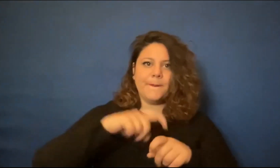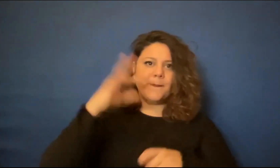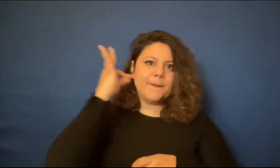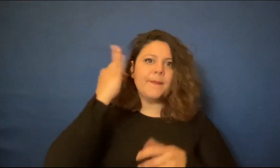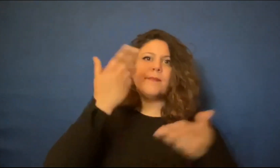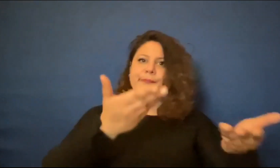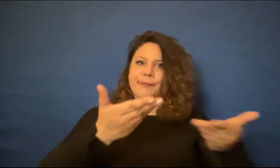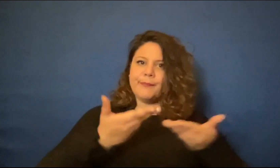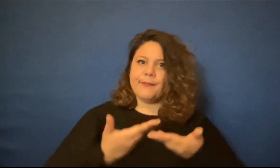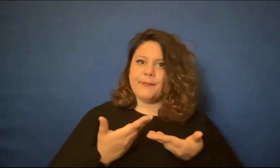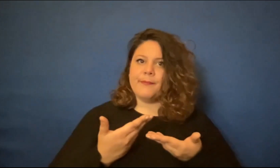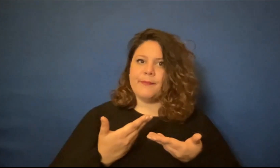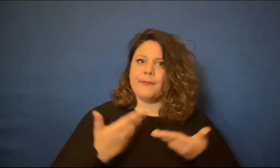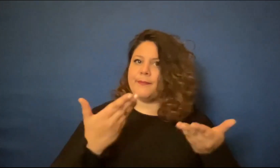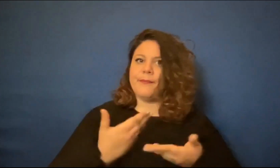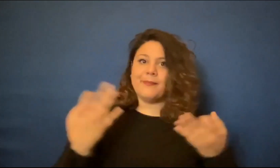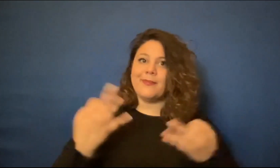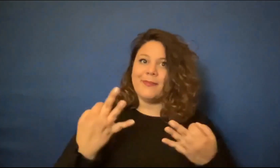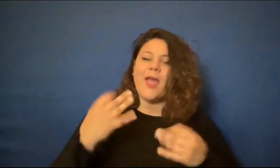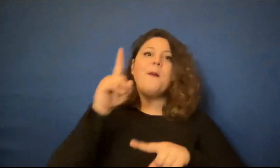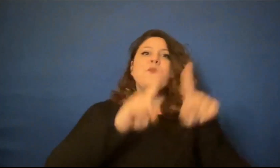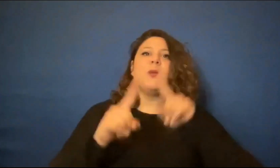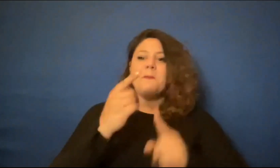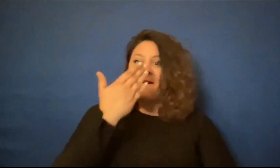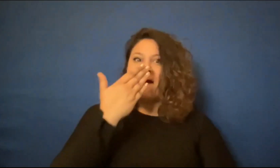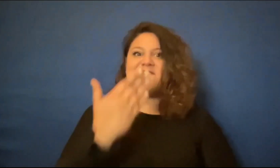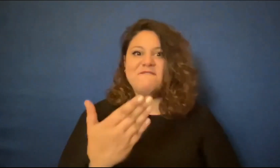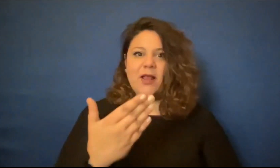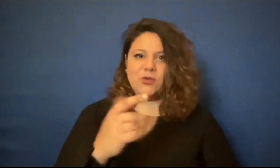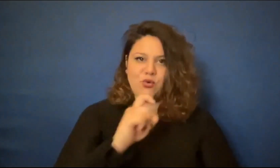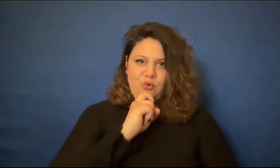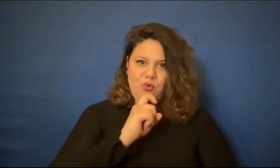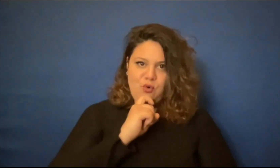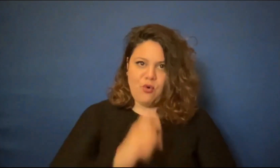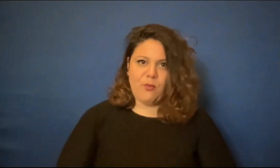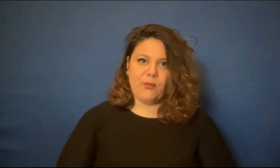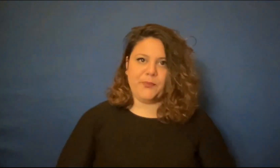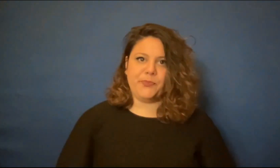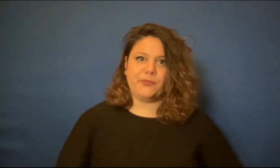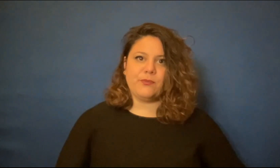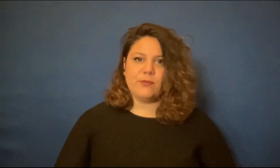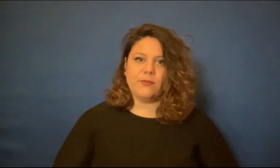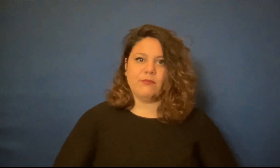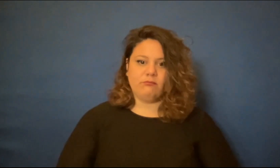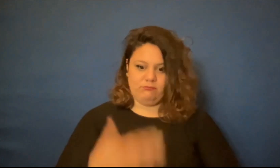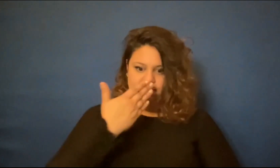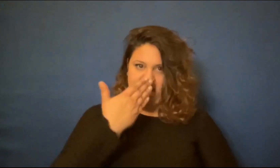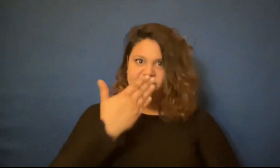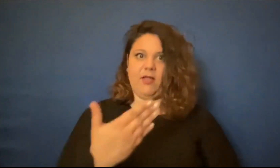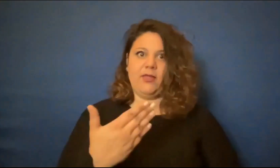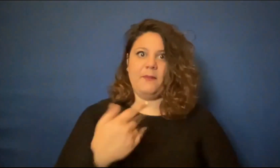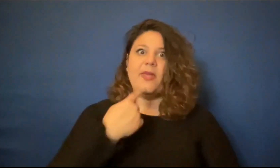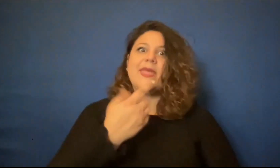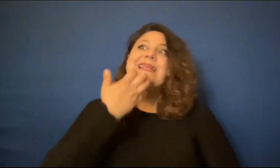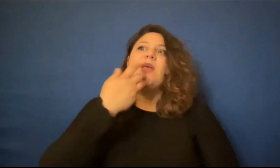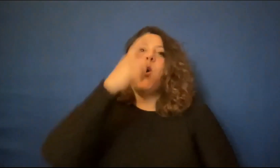ayudando cómo a enfrentarme a los problemas, ¿no? A enfrentarme y a decir, digo, si una persona te